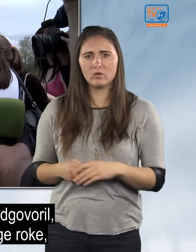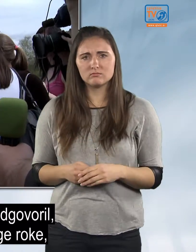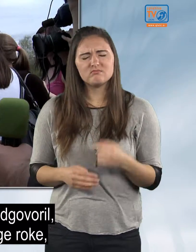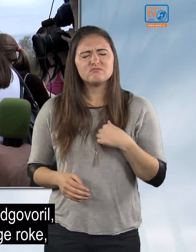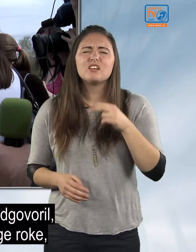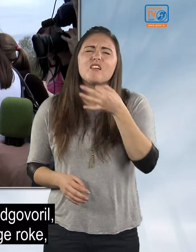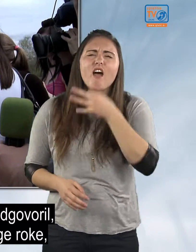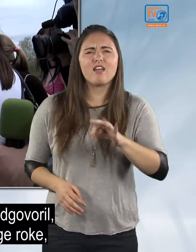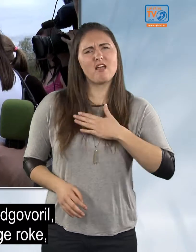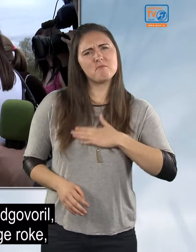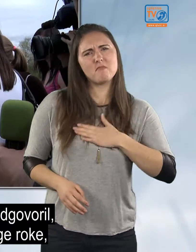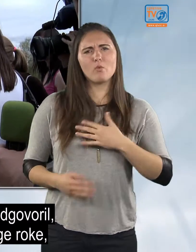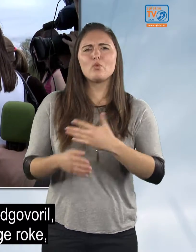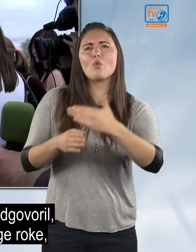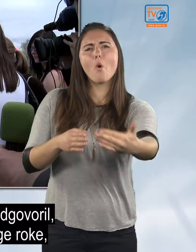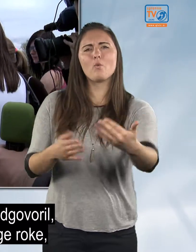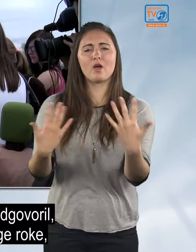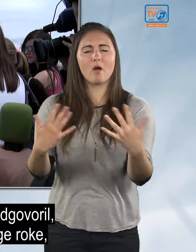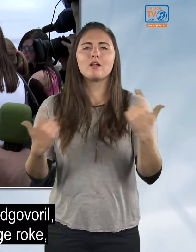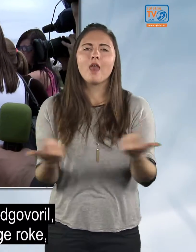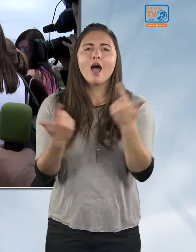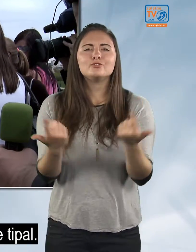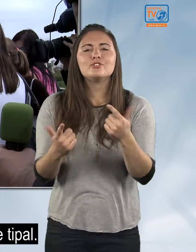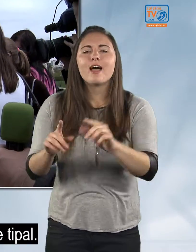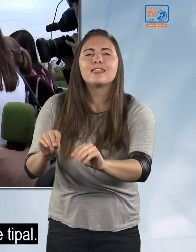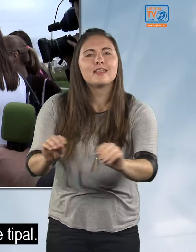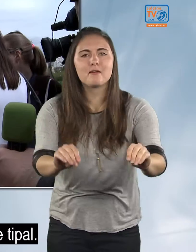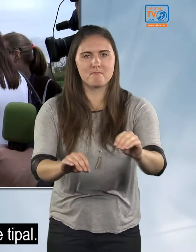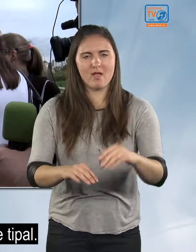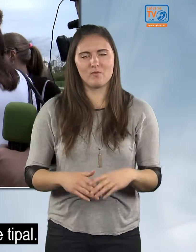imel dolge roke, s katerimi bi lažje tipal.